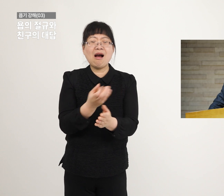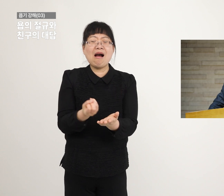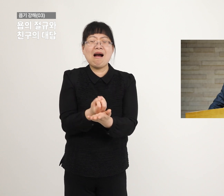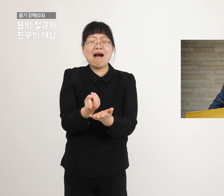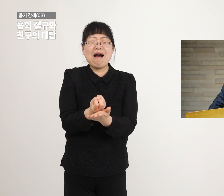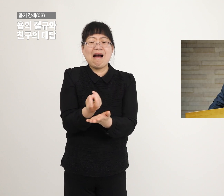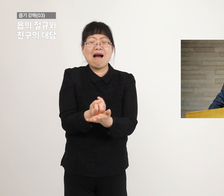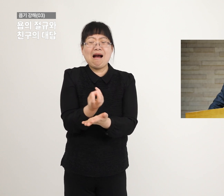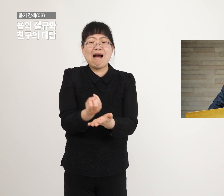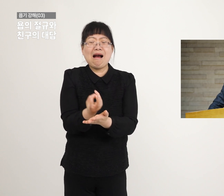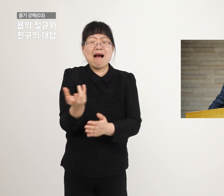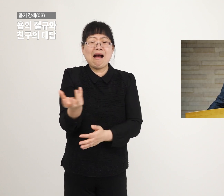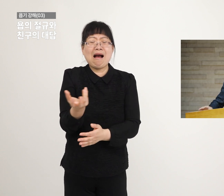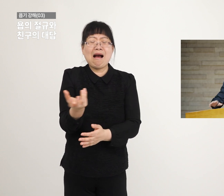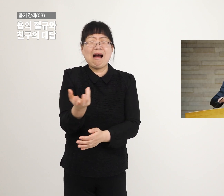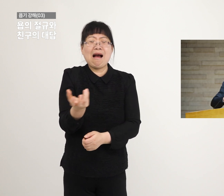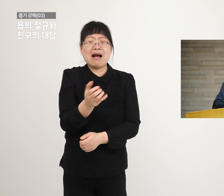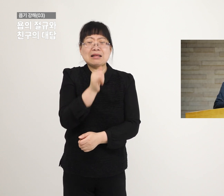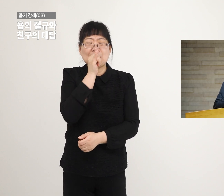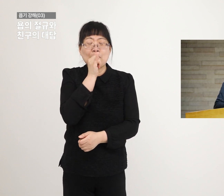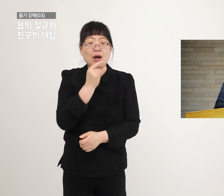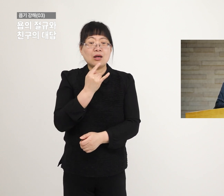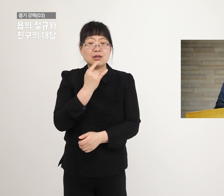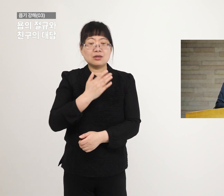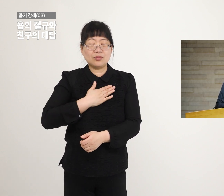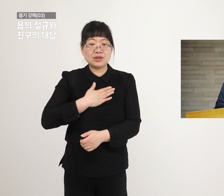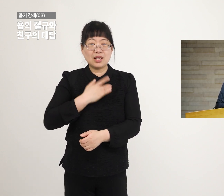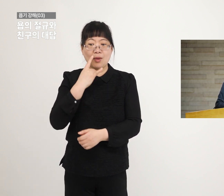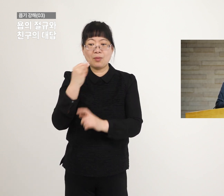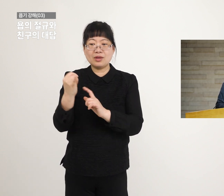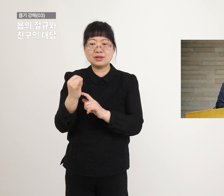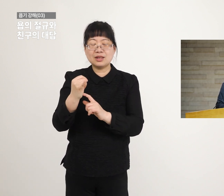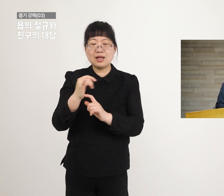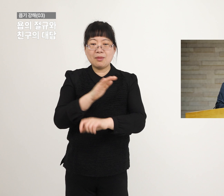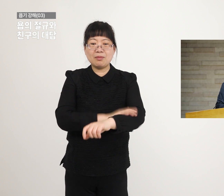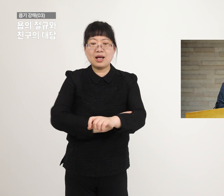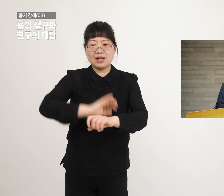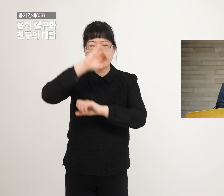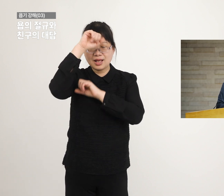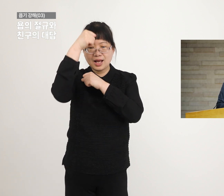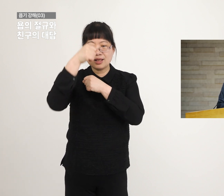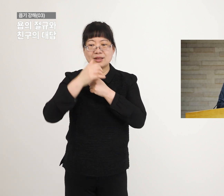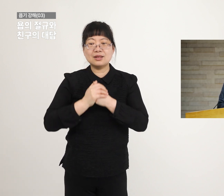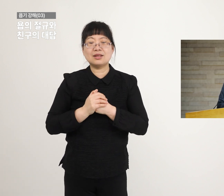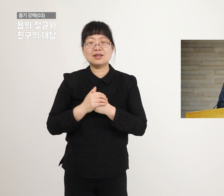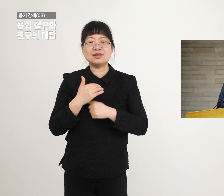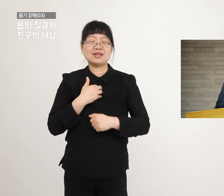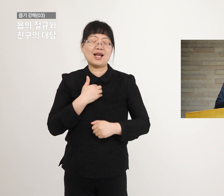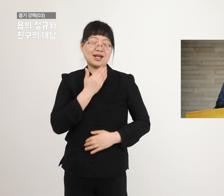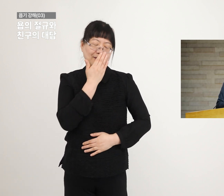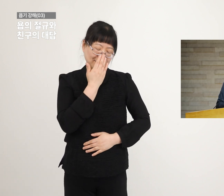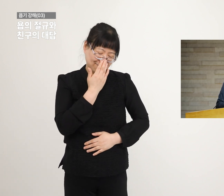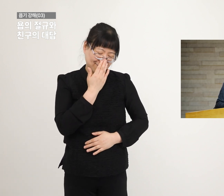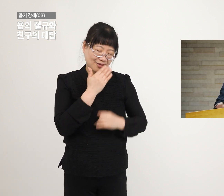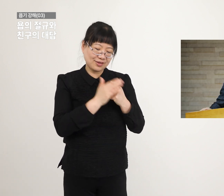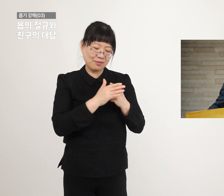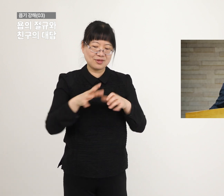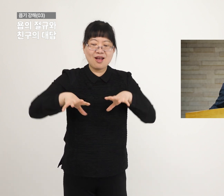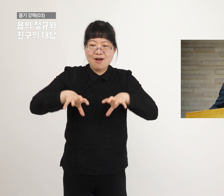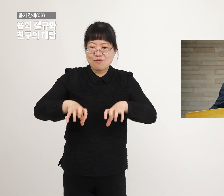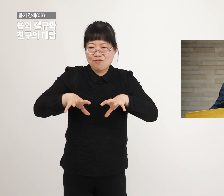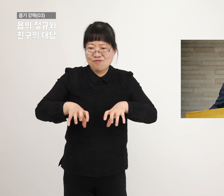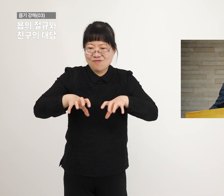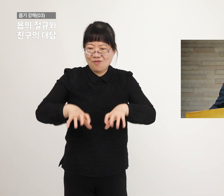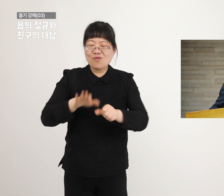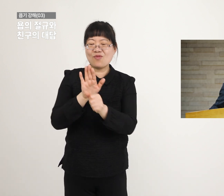앓으세요. 그럼 제가 이제 어머니 팔다리를 그때까지만 해도 착해가지고 주물러